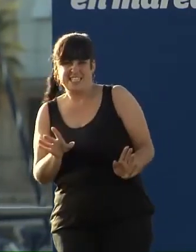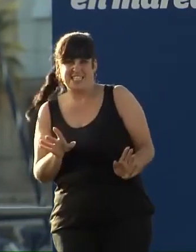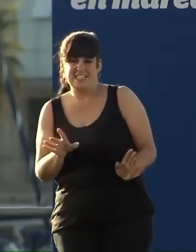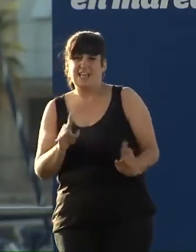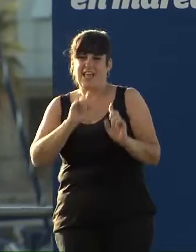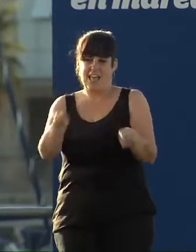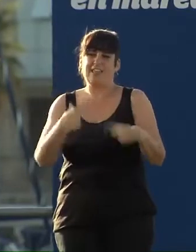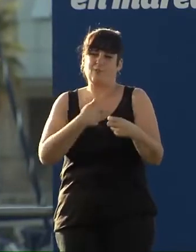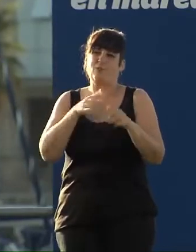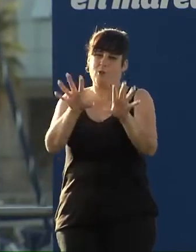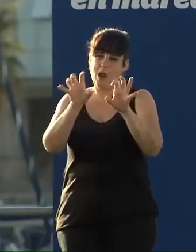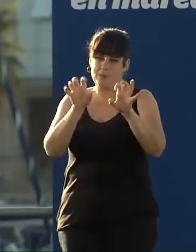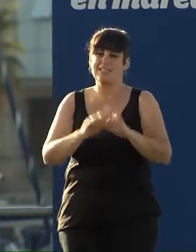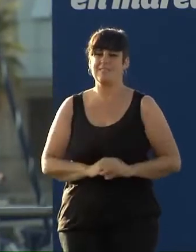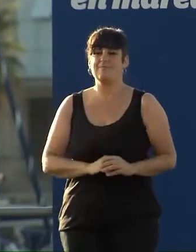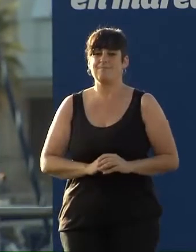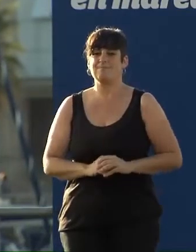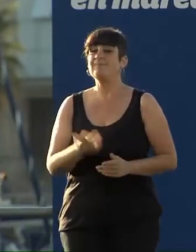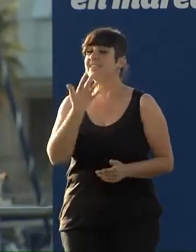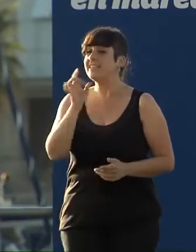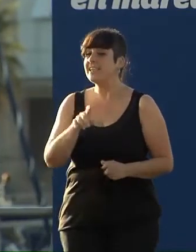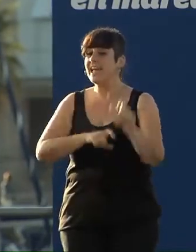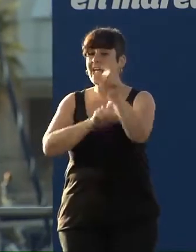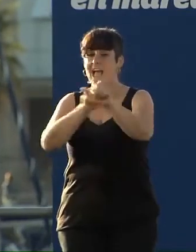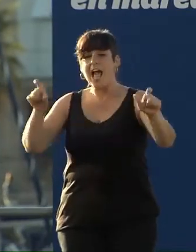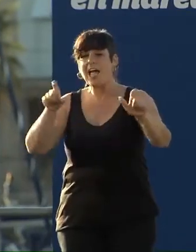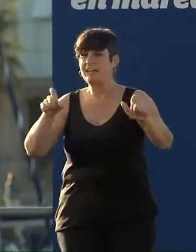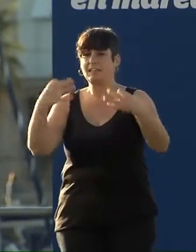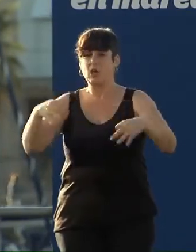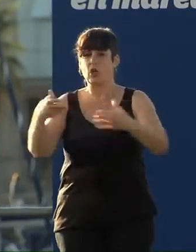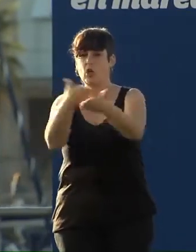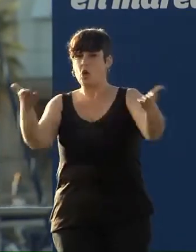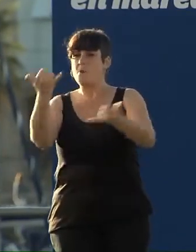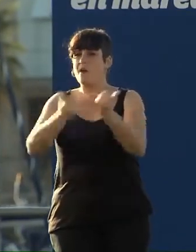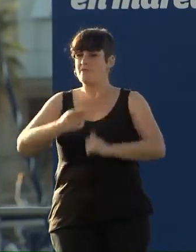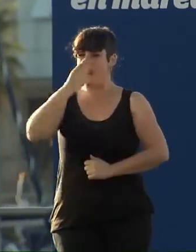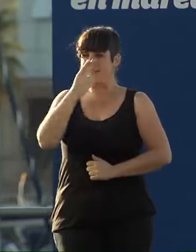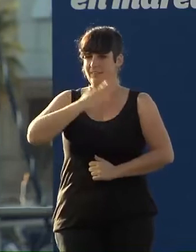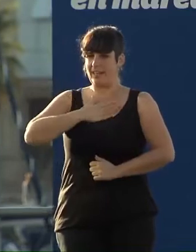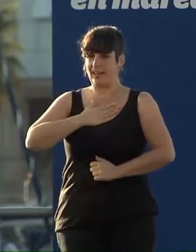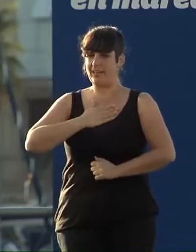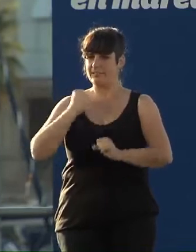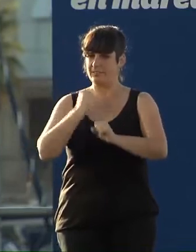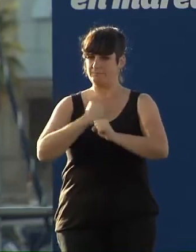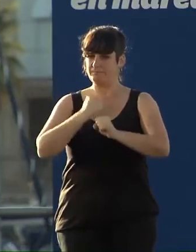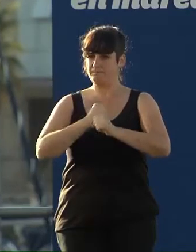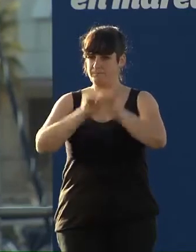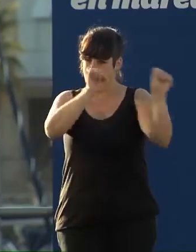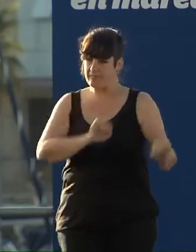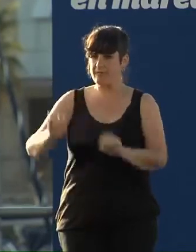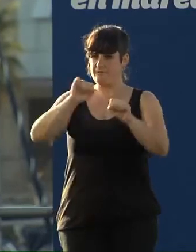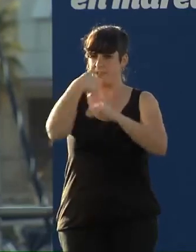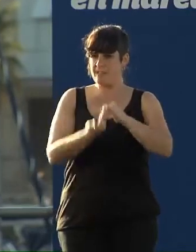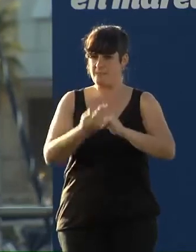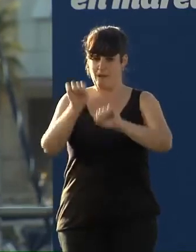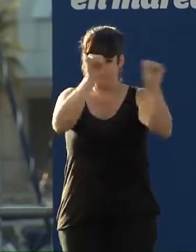eran tirabolas era traballo Era comú que defendía intereses defendía traballo defendía o pan